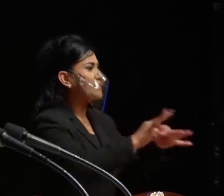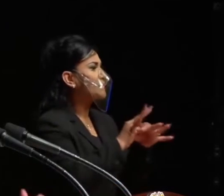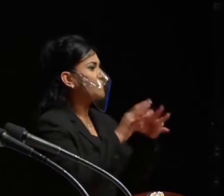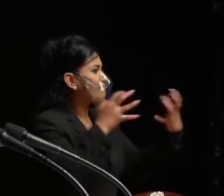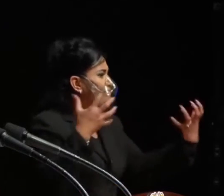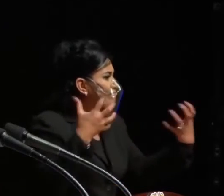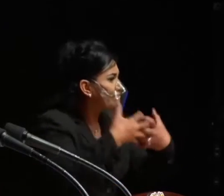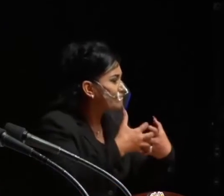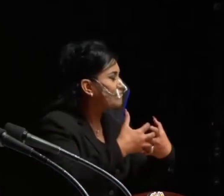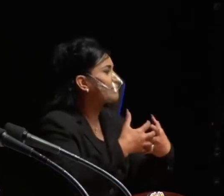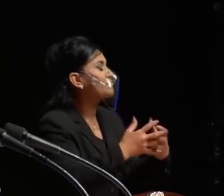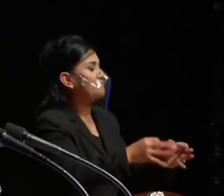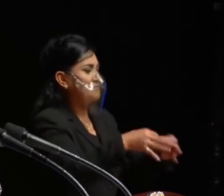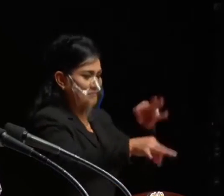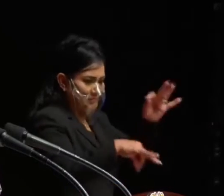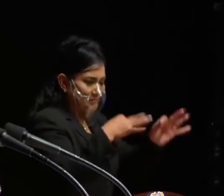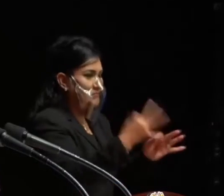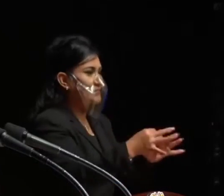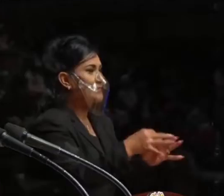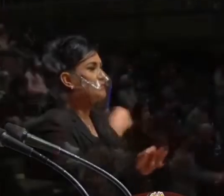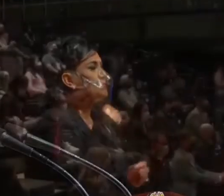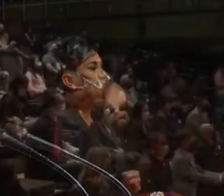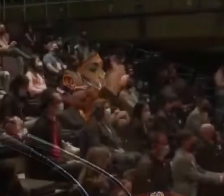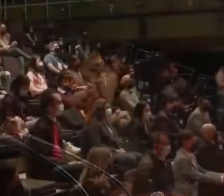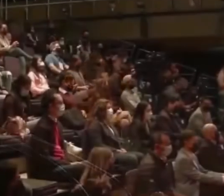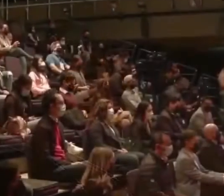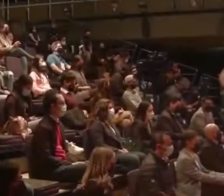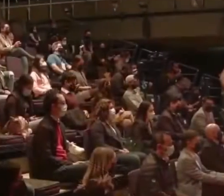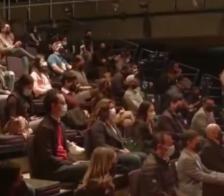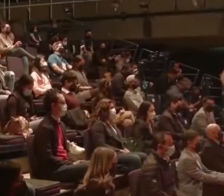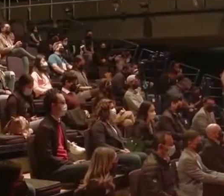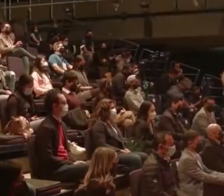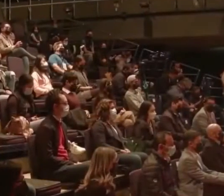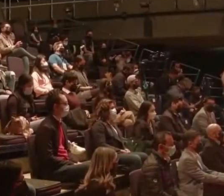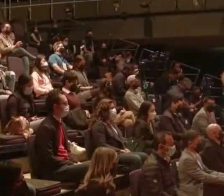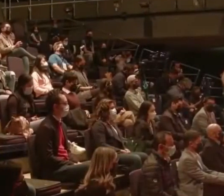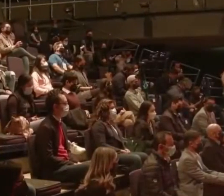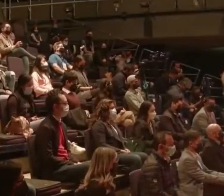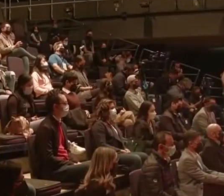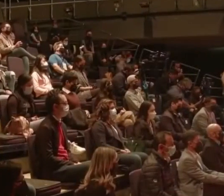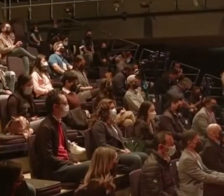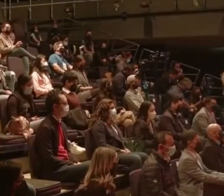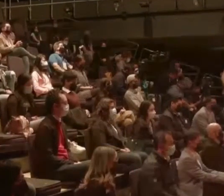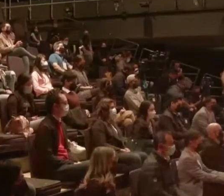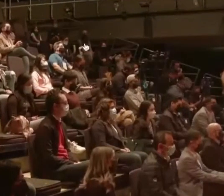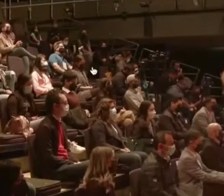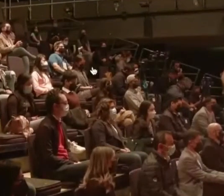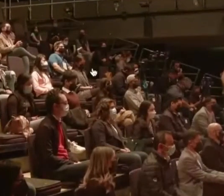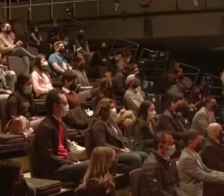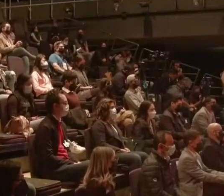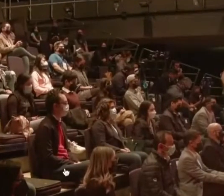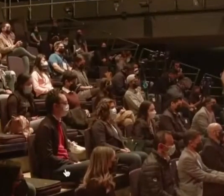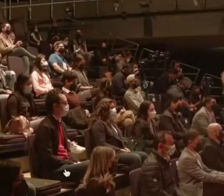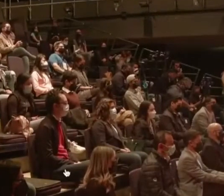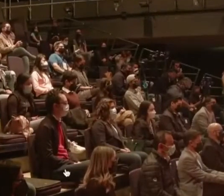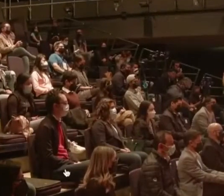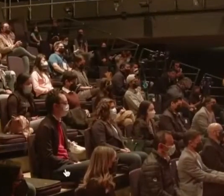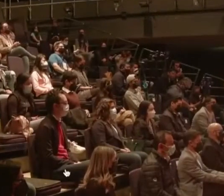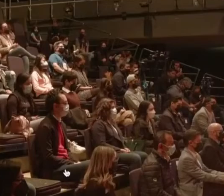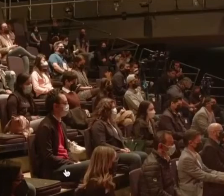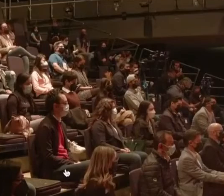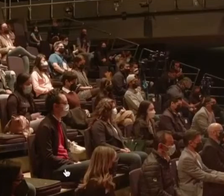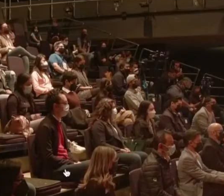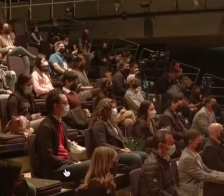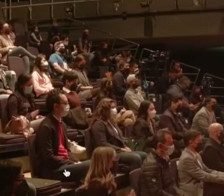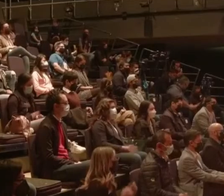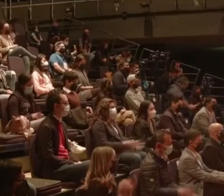un gran equipo para construir el mejor futuro y la ciudad que queremos. Muchísimas gracias.